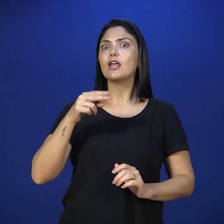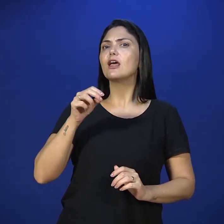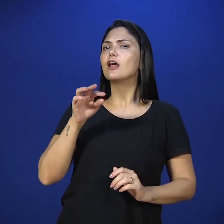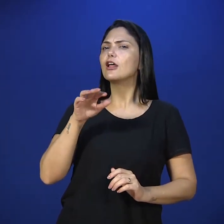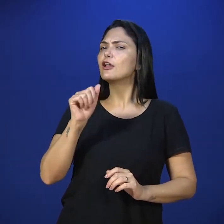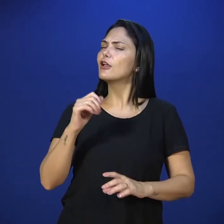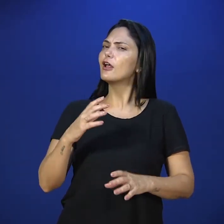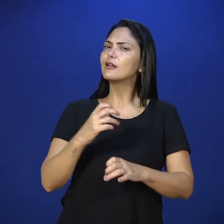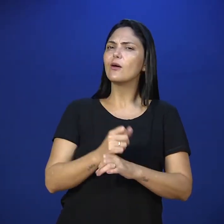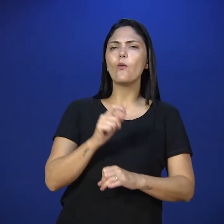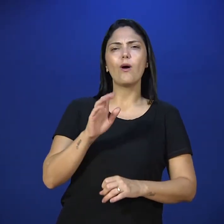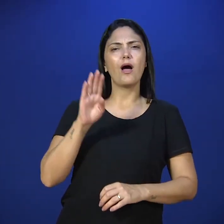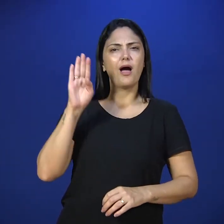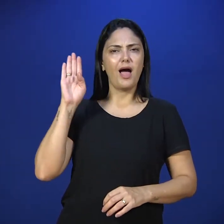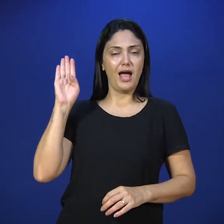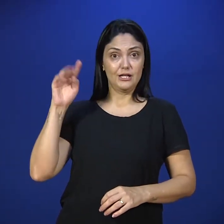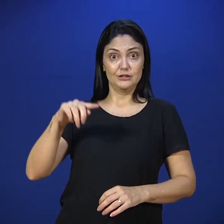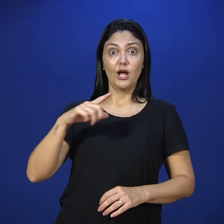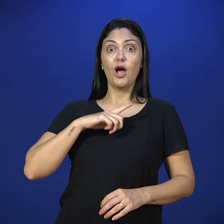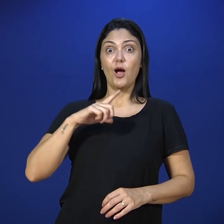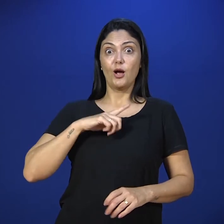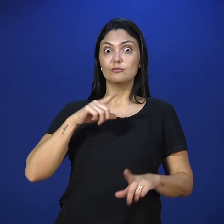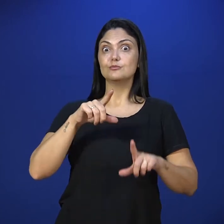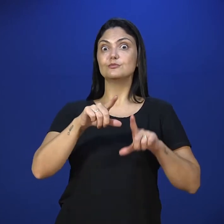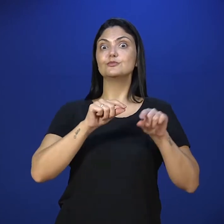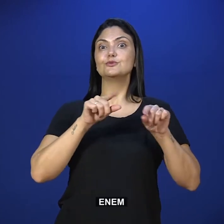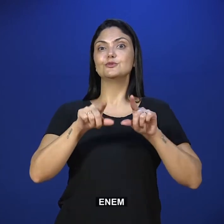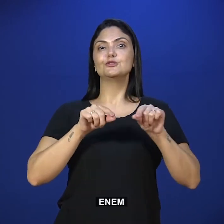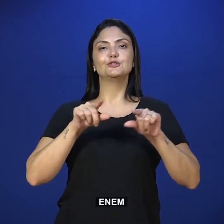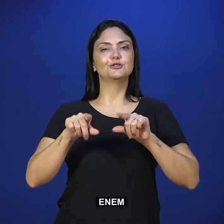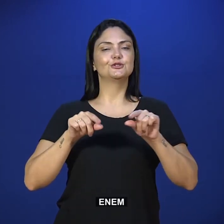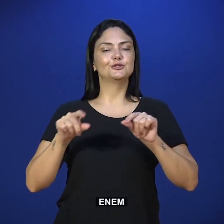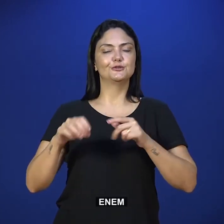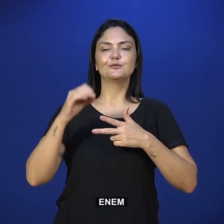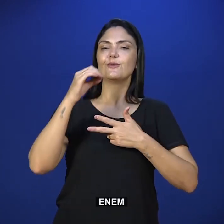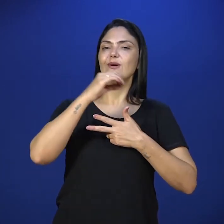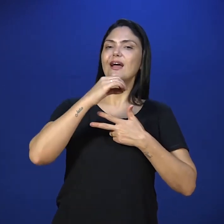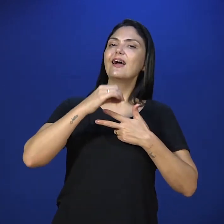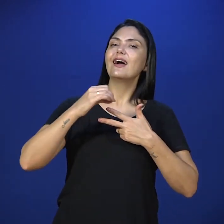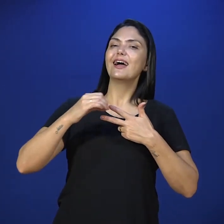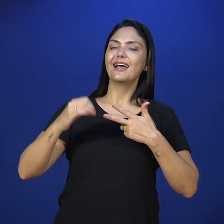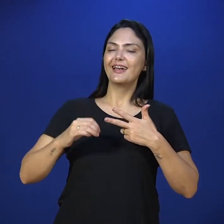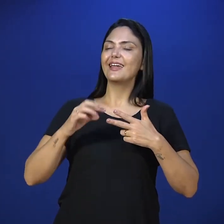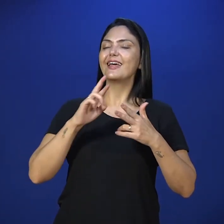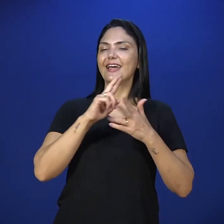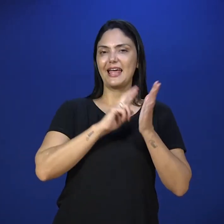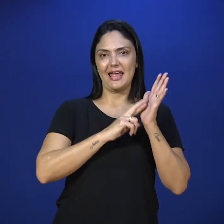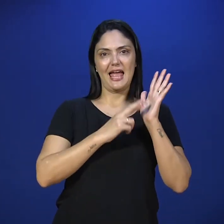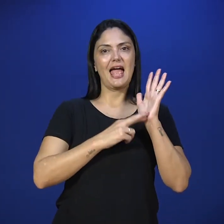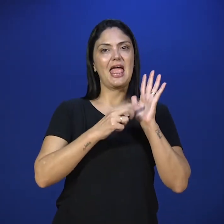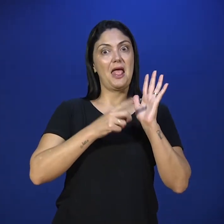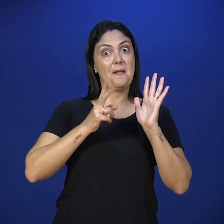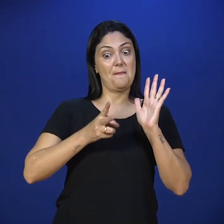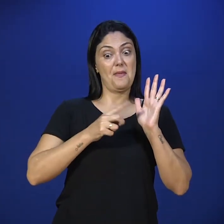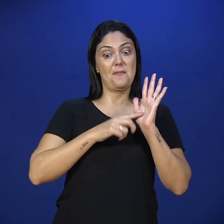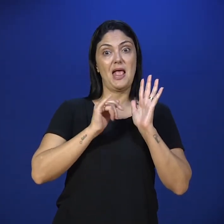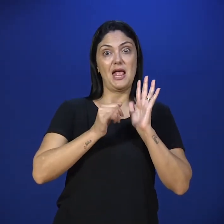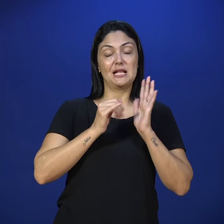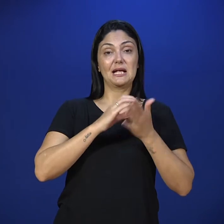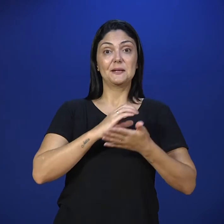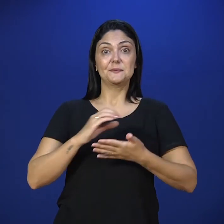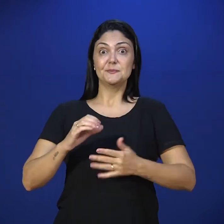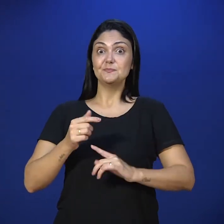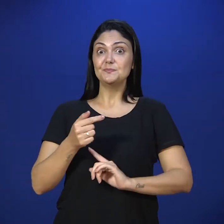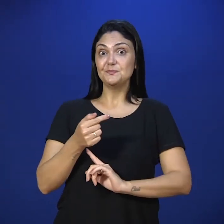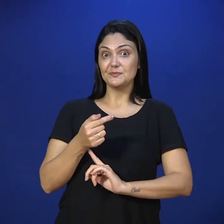notas obtidas pelo candidato nos processos seletivos Enem, conforme regras deste edital. Capítulo